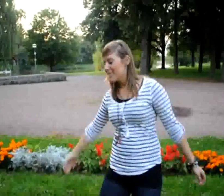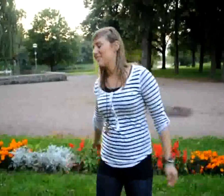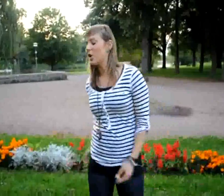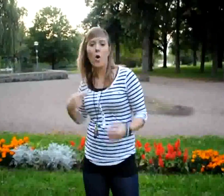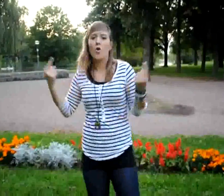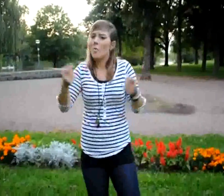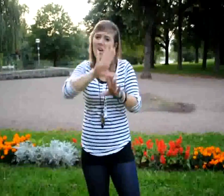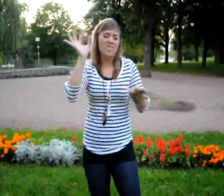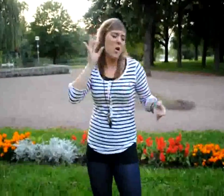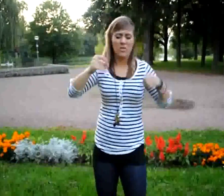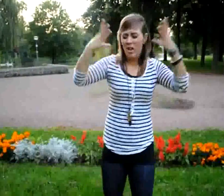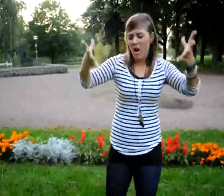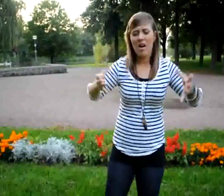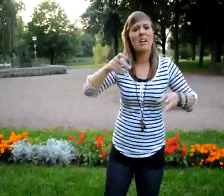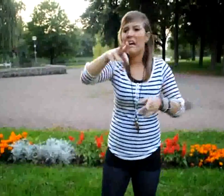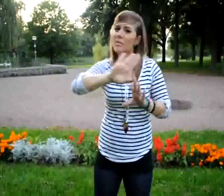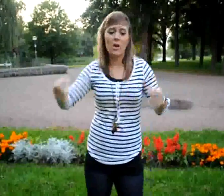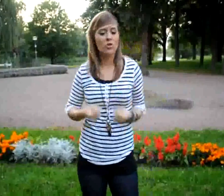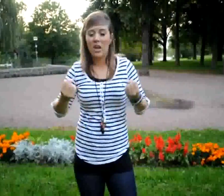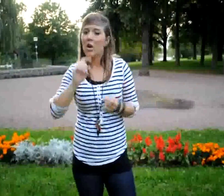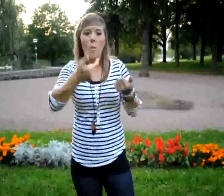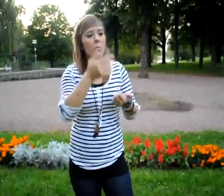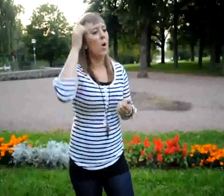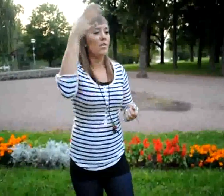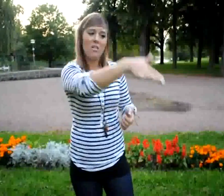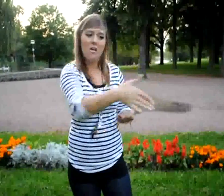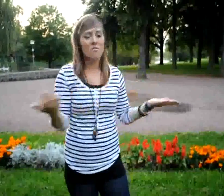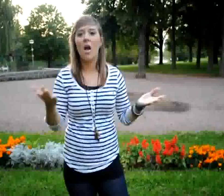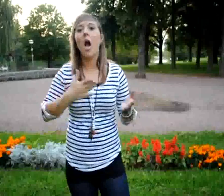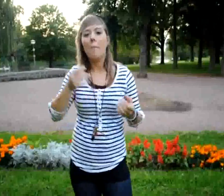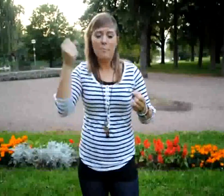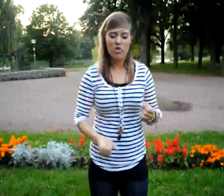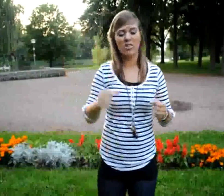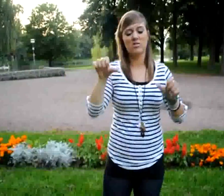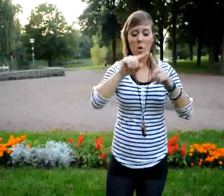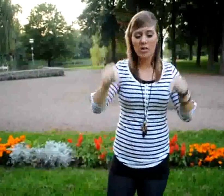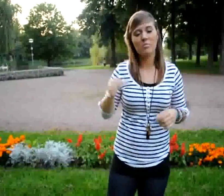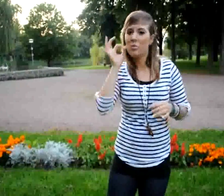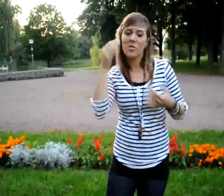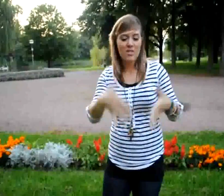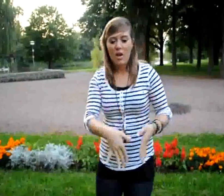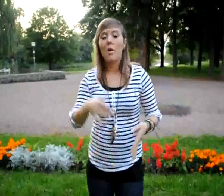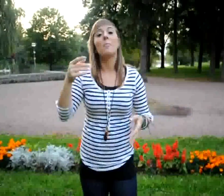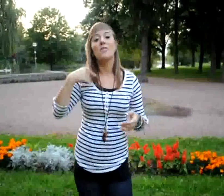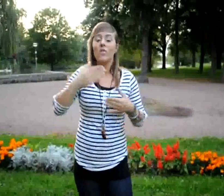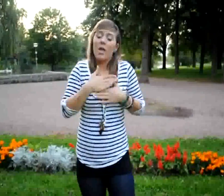Ich komm auf die ganze Beute nicht klar. Geh nicht mehr zum Training, komm auf heute nicht klar. Hab ein mieses Zeugnis, komm auf heute nicht klar. Bin verliebt, doch